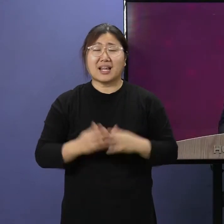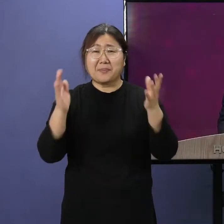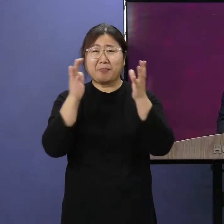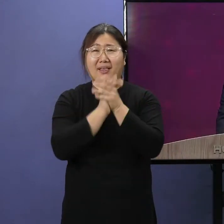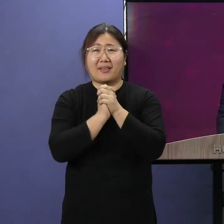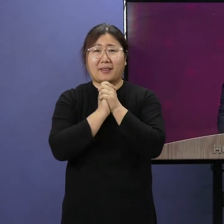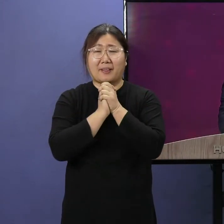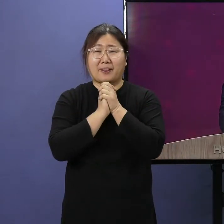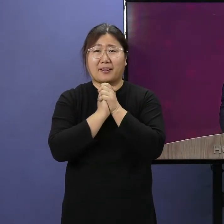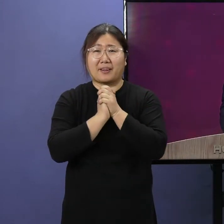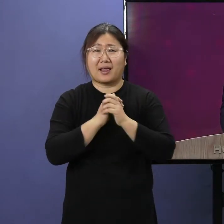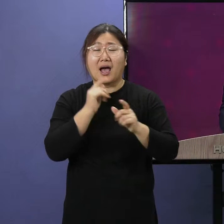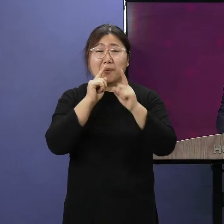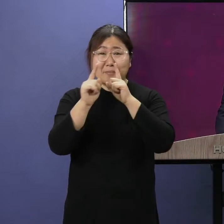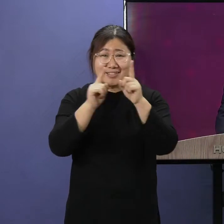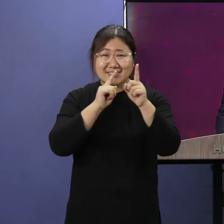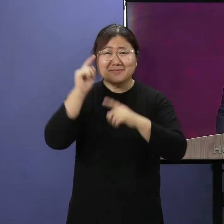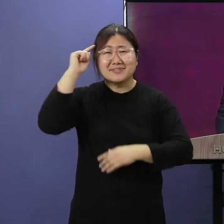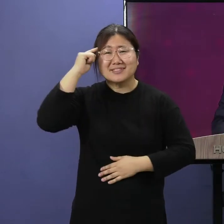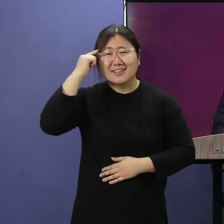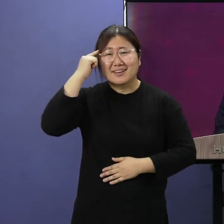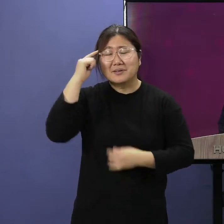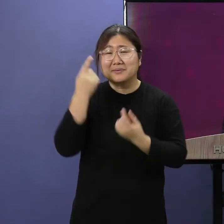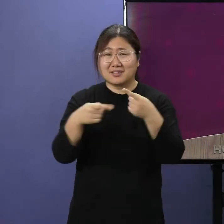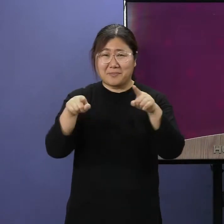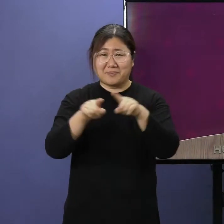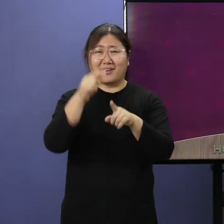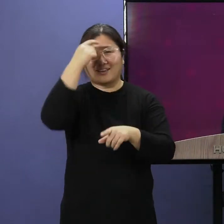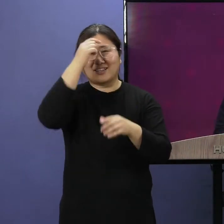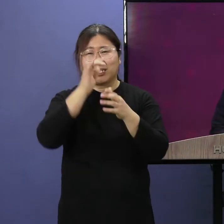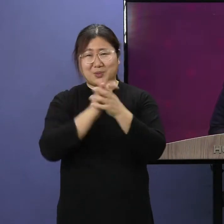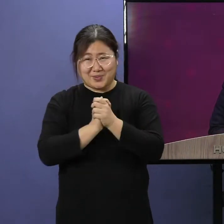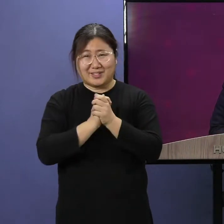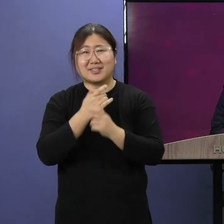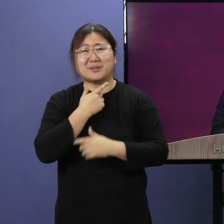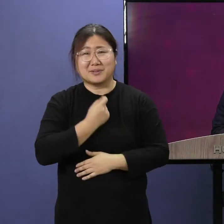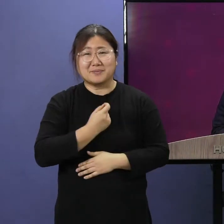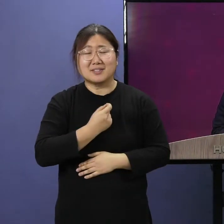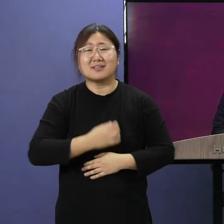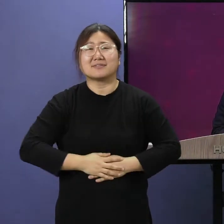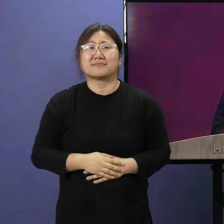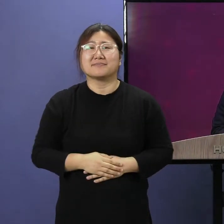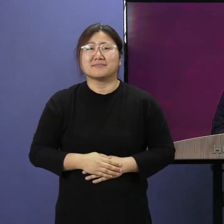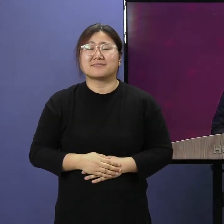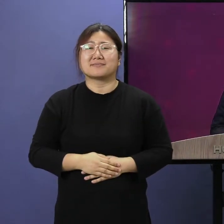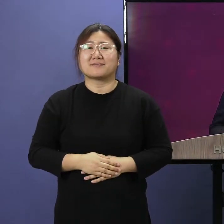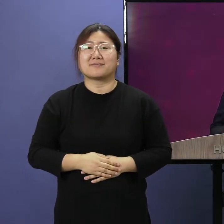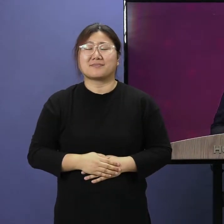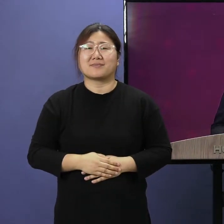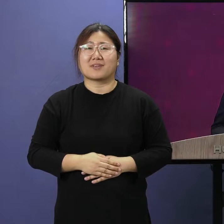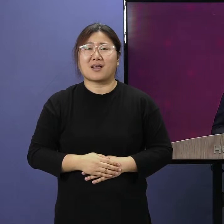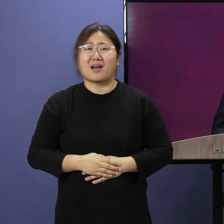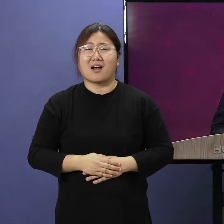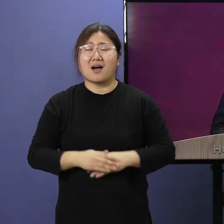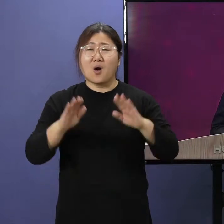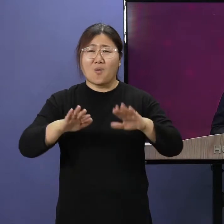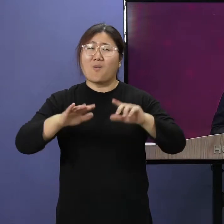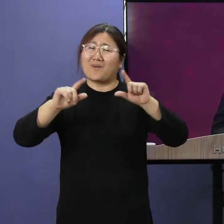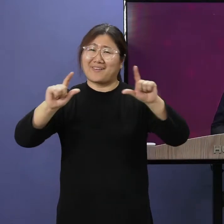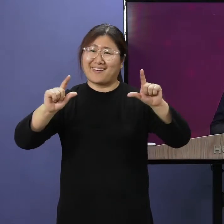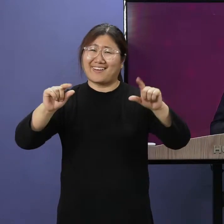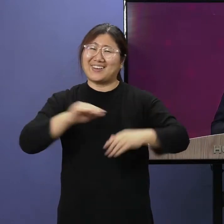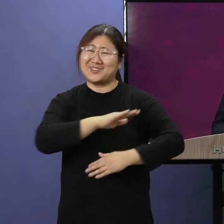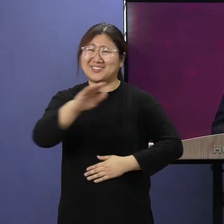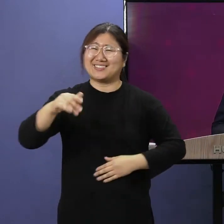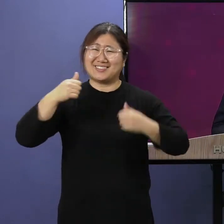아멘. 우리 말씀을 생각하면서 함께 기도하기를 원합니다. 올 한 해 우리를 포기하지 않으신